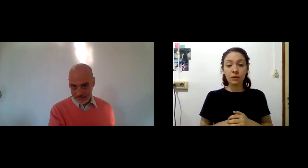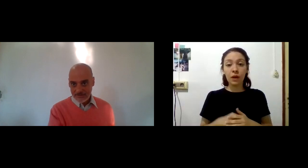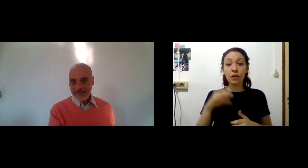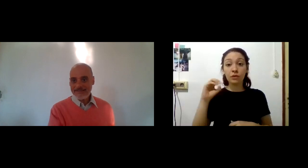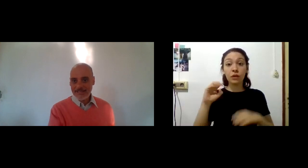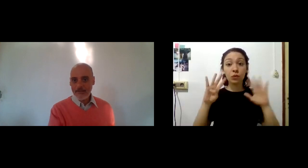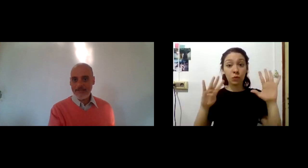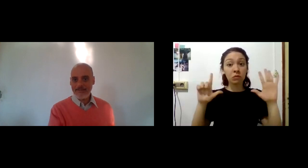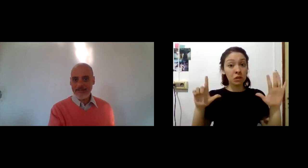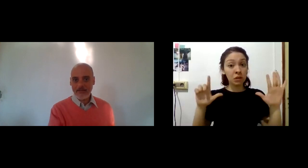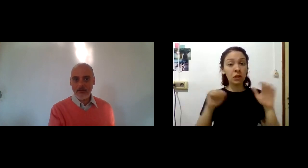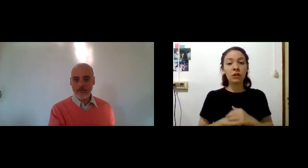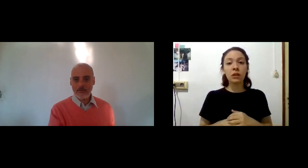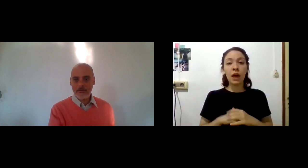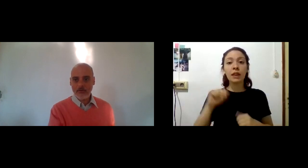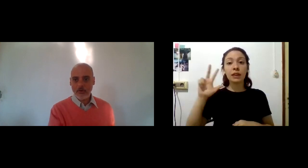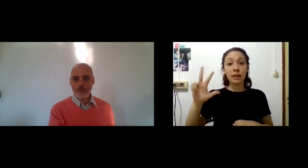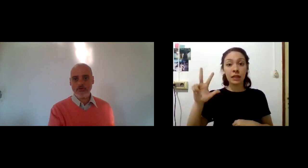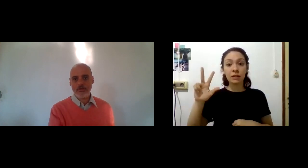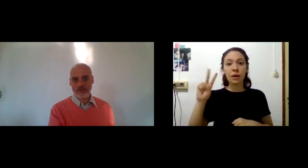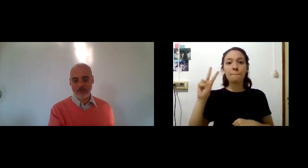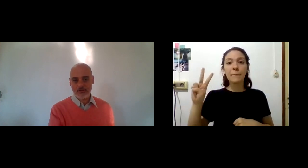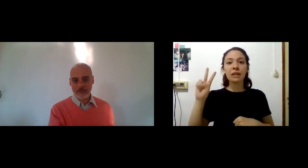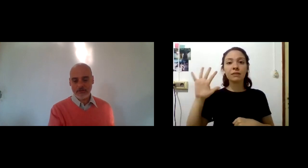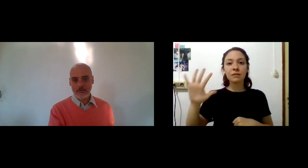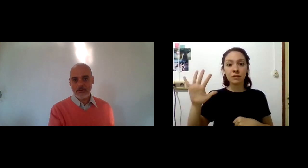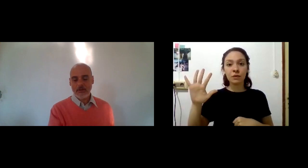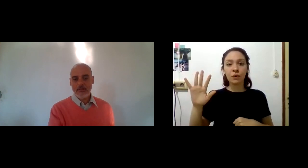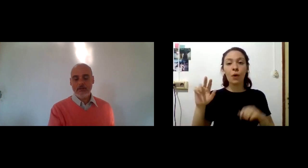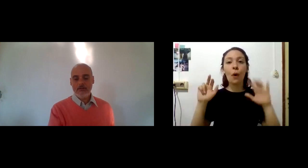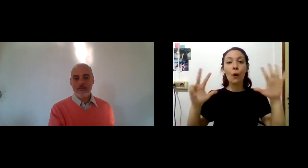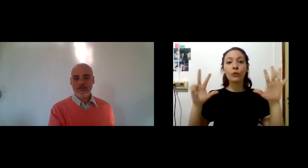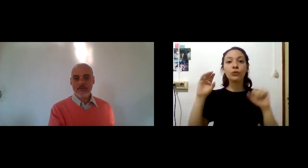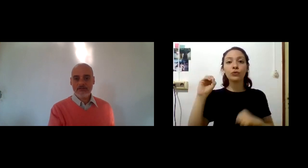097, bien, 325 800